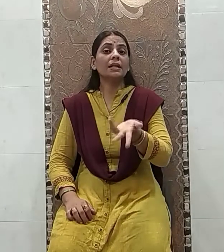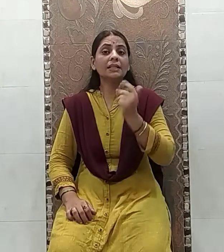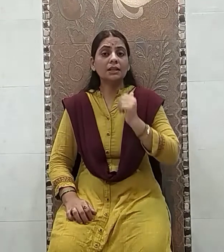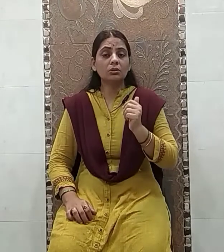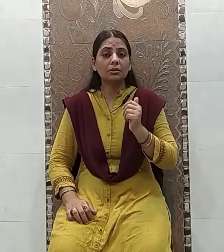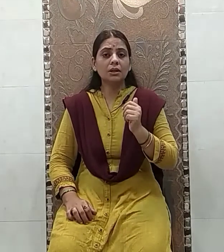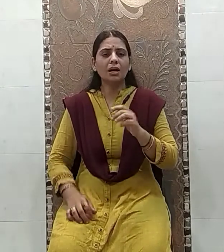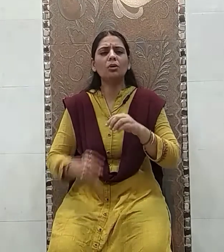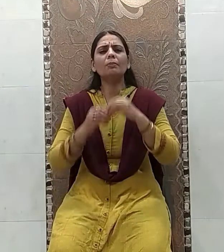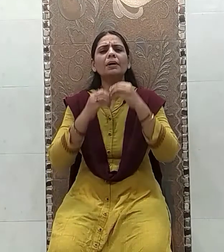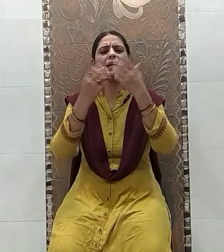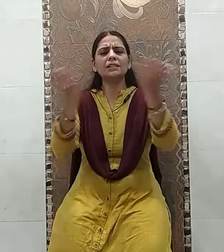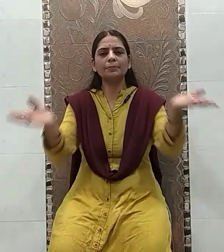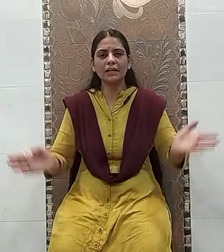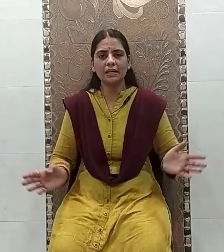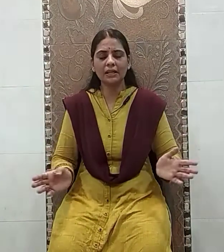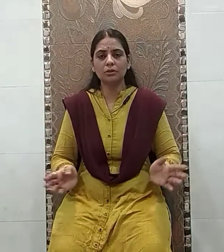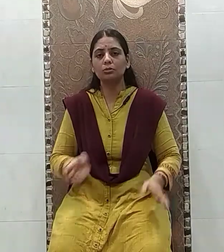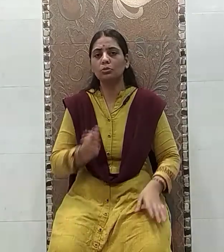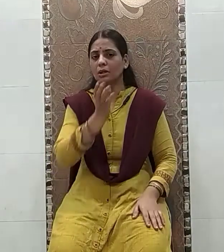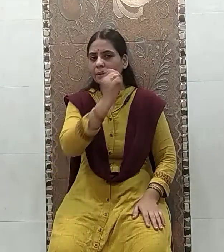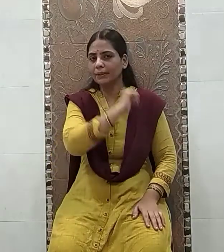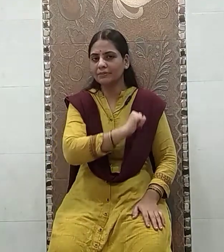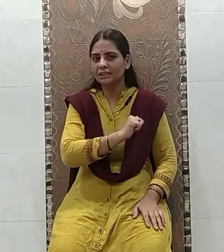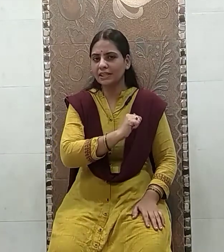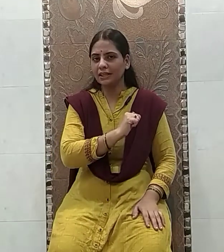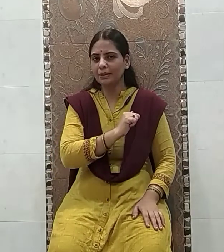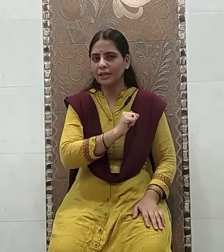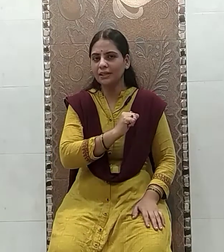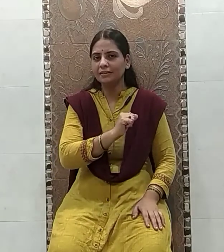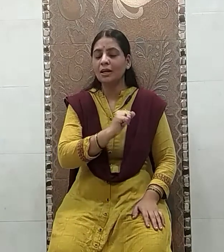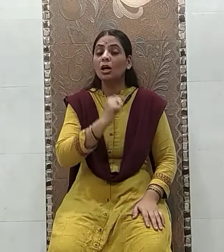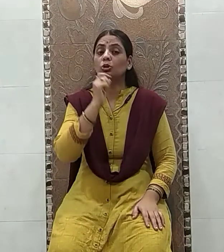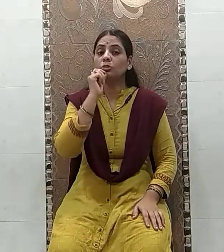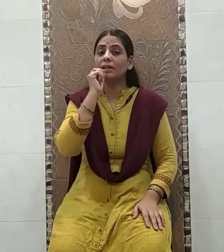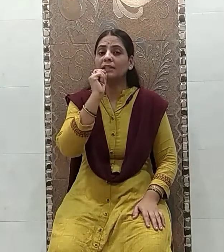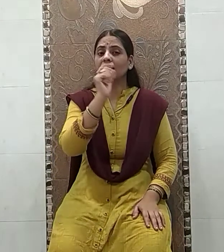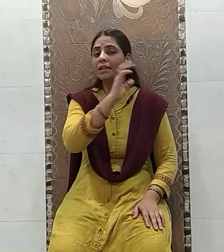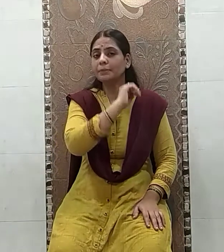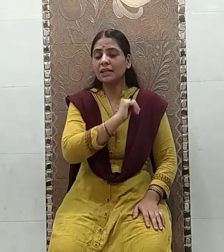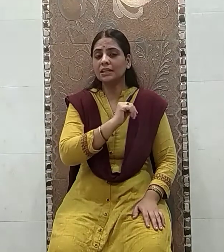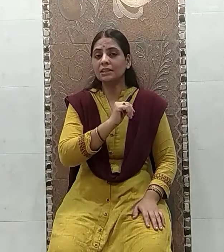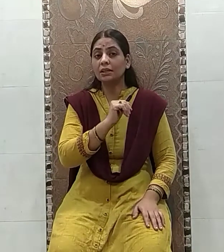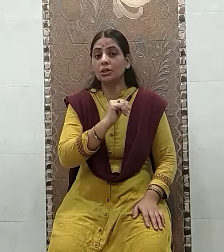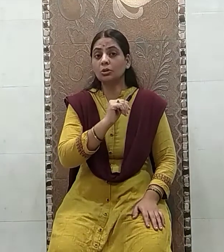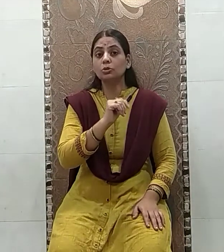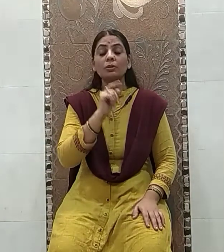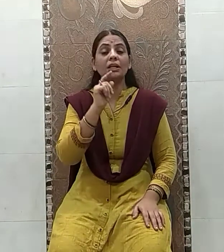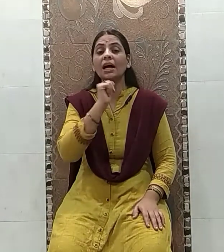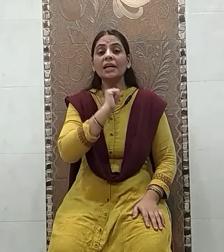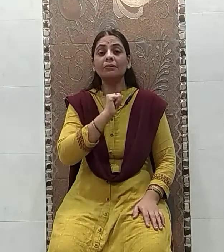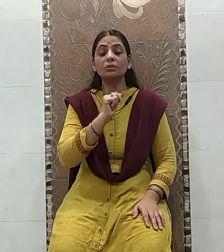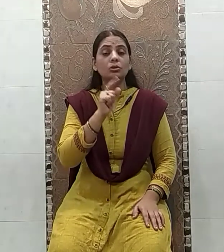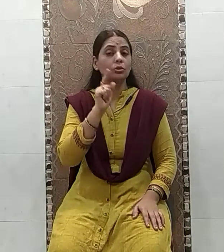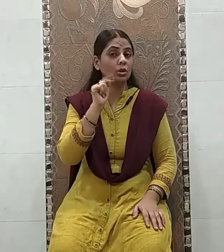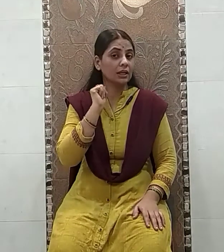करायचा कोणता, अहो बरेच प्रकार आहेत. गुगल बाबाला विचारा आपल्याला, तर तुम्हाला सगळे प्रकार सांगेल. मग तुम्हाला काय आवडतो, योगा